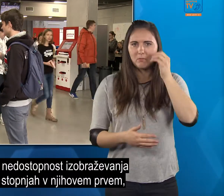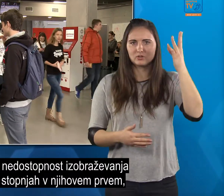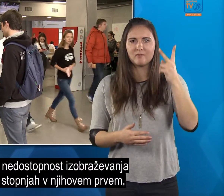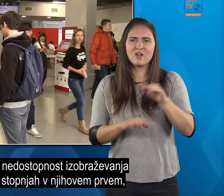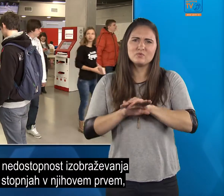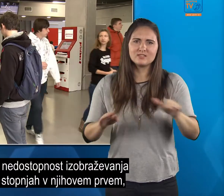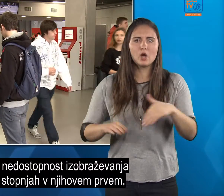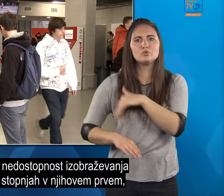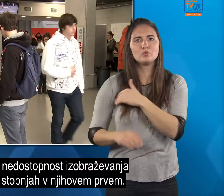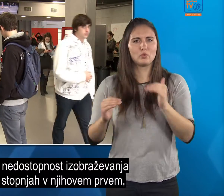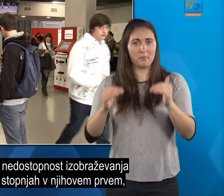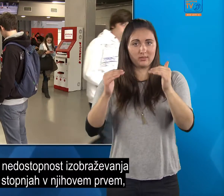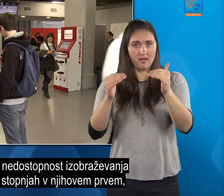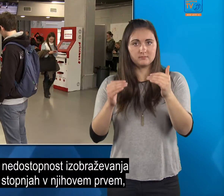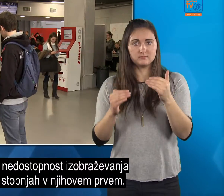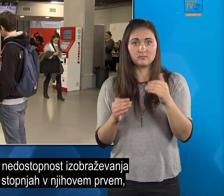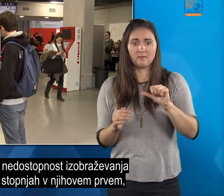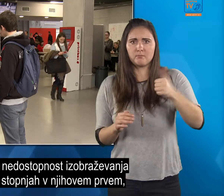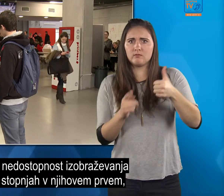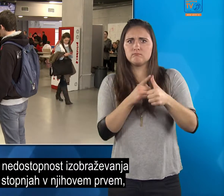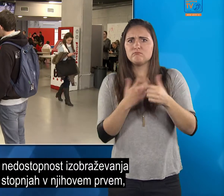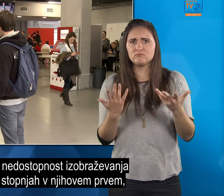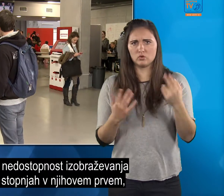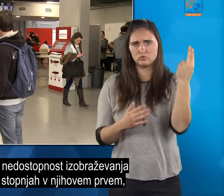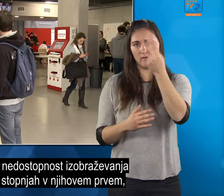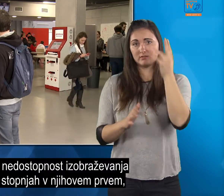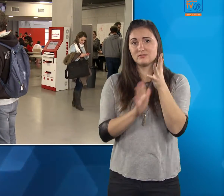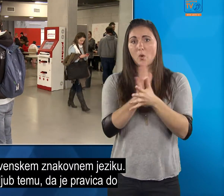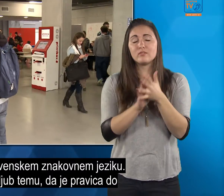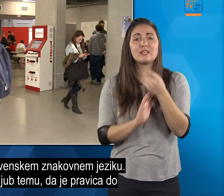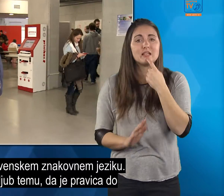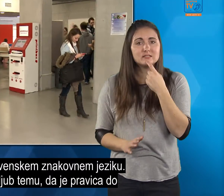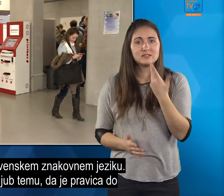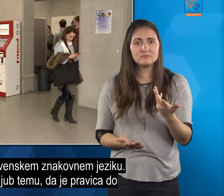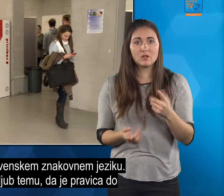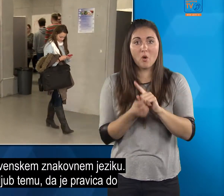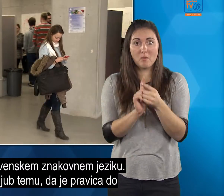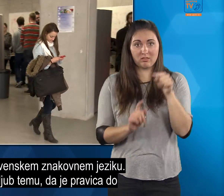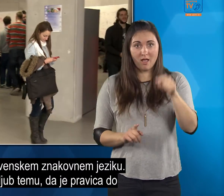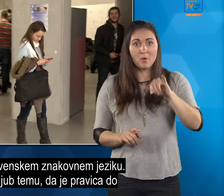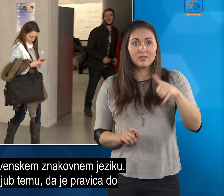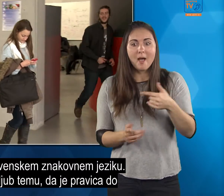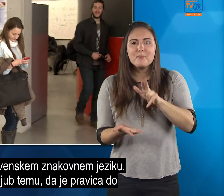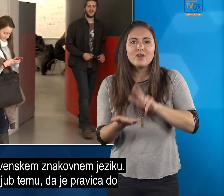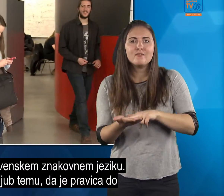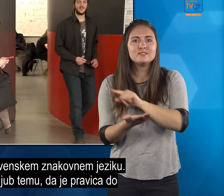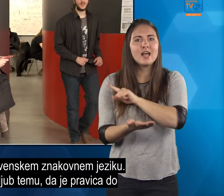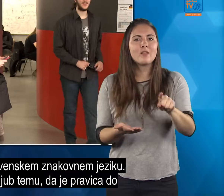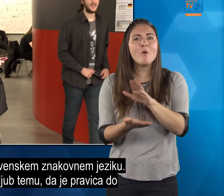stopnjah v njihovem prvem, to je slovenskem znakovnem jeziku. In to kljub temu, da je pravica do uporabe